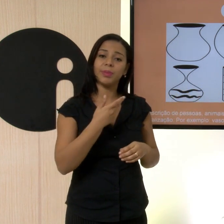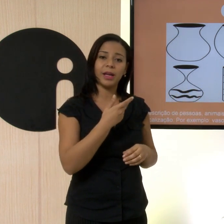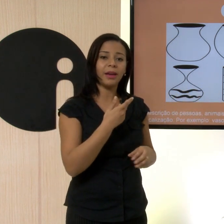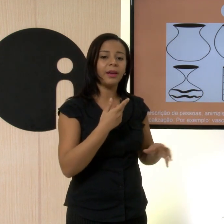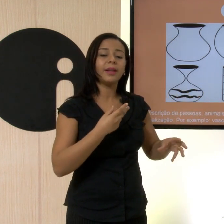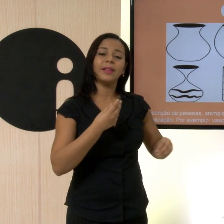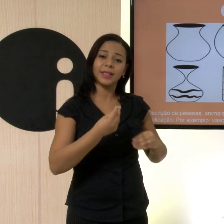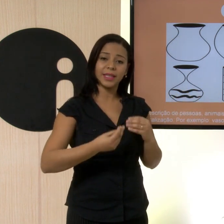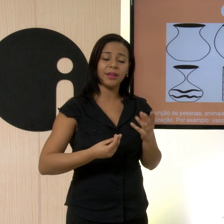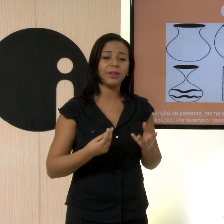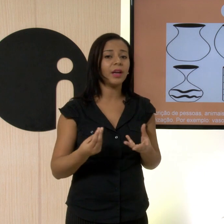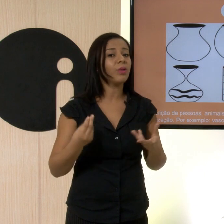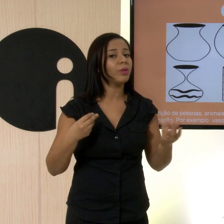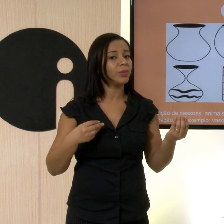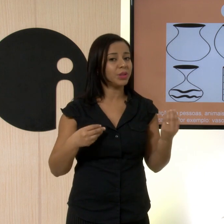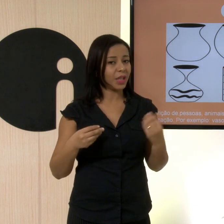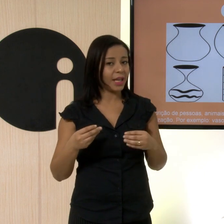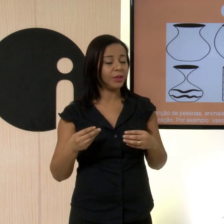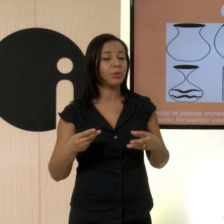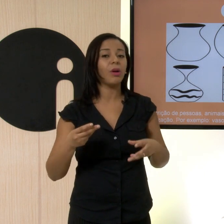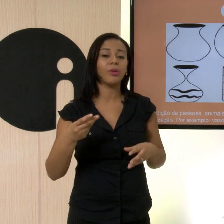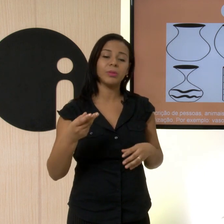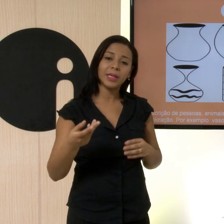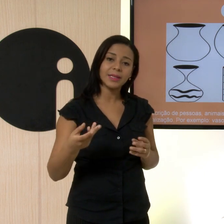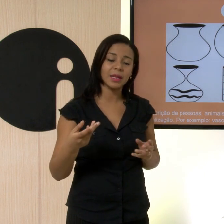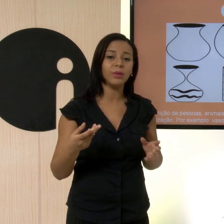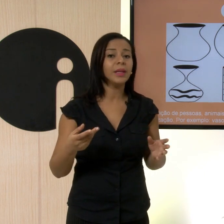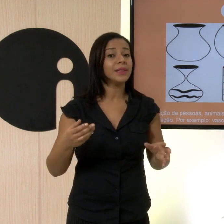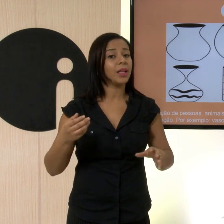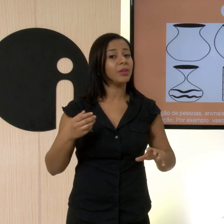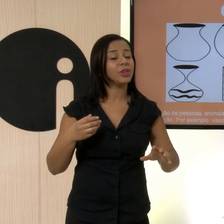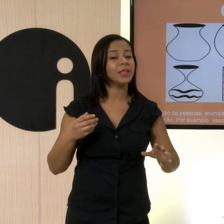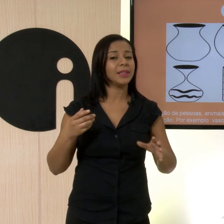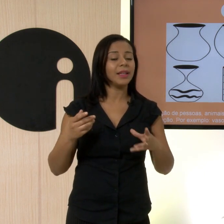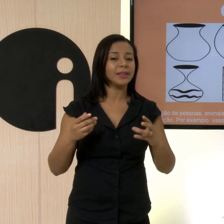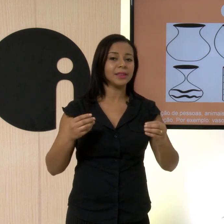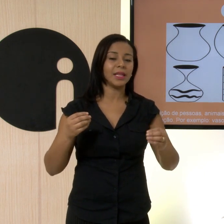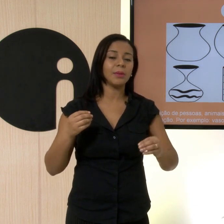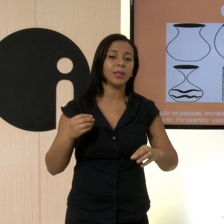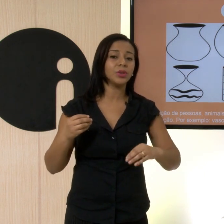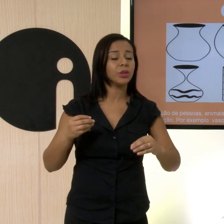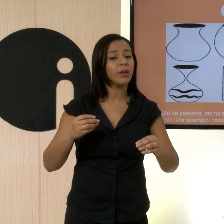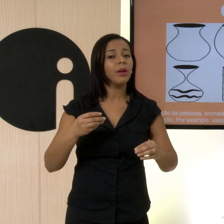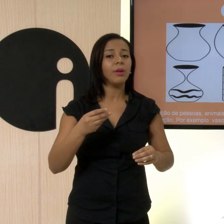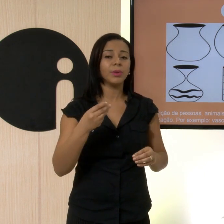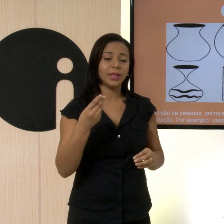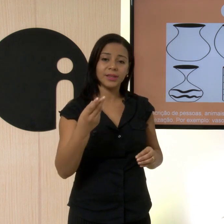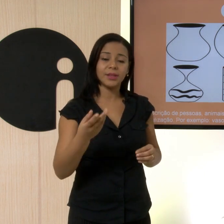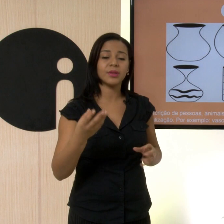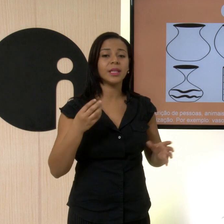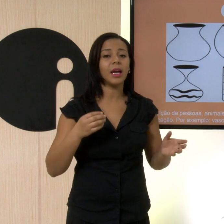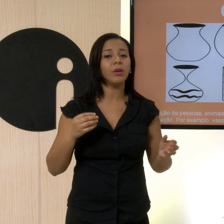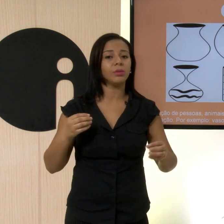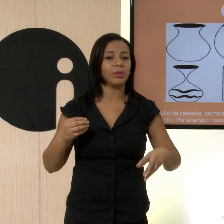para descrever algum objeto ou alguma ação sem utilizar necessariamente, muitas vezes, o sinal.